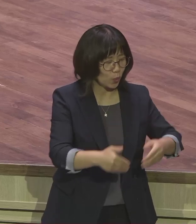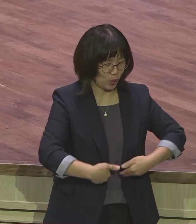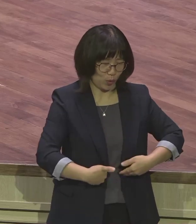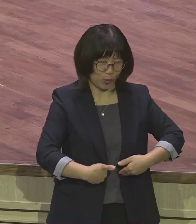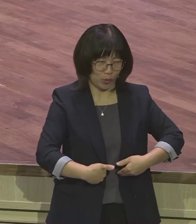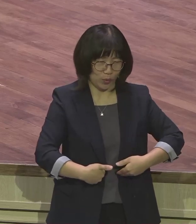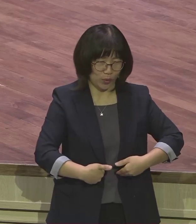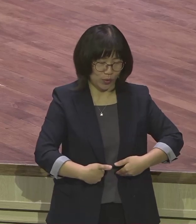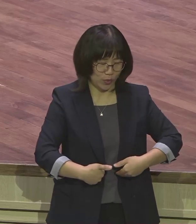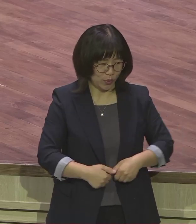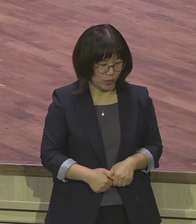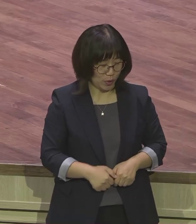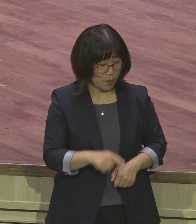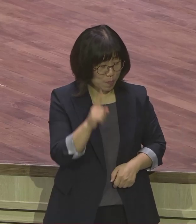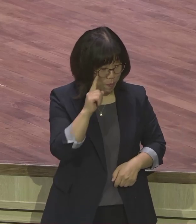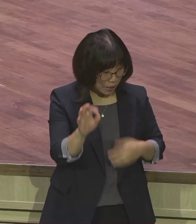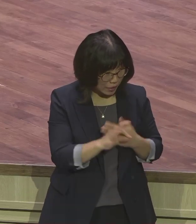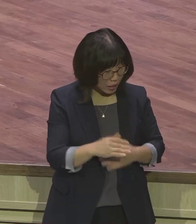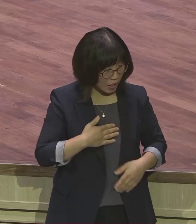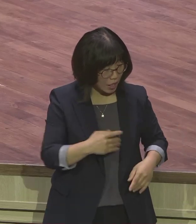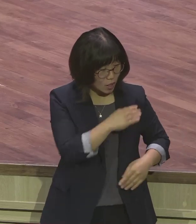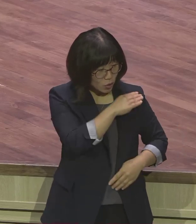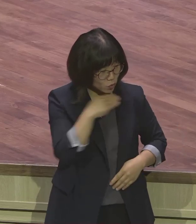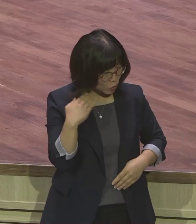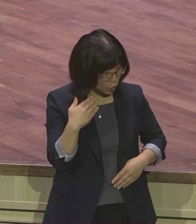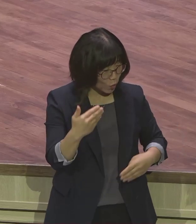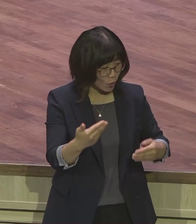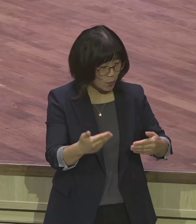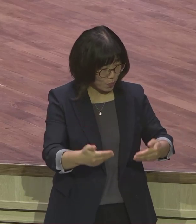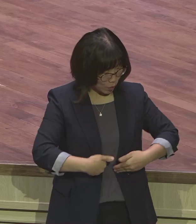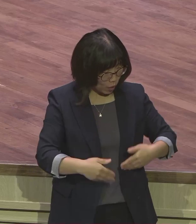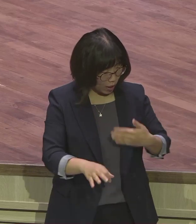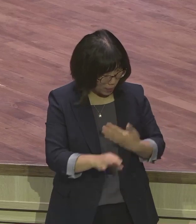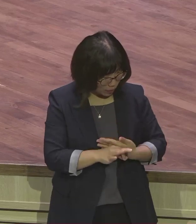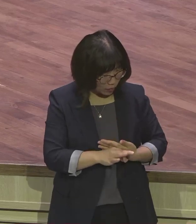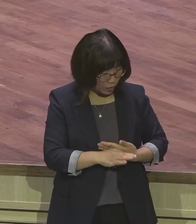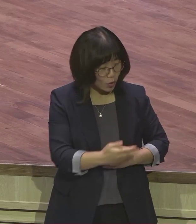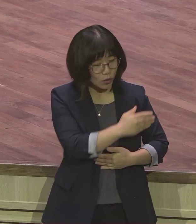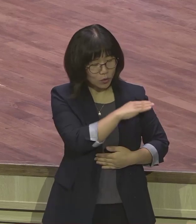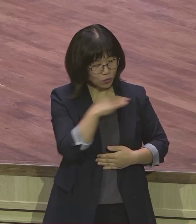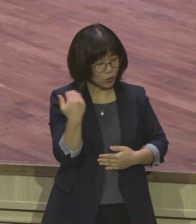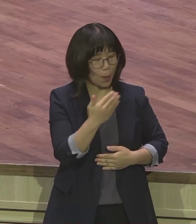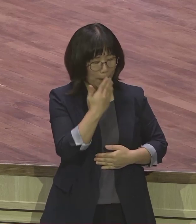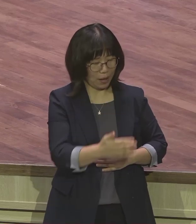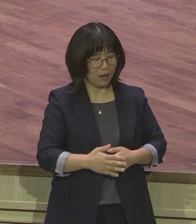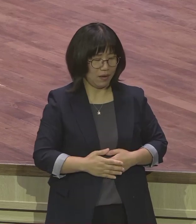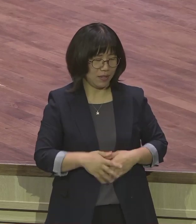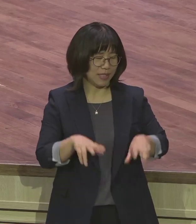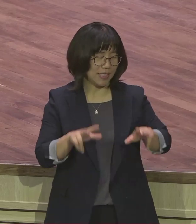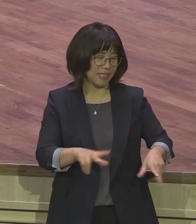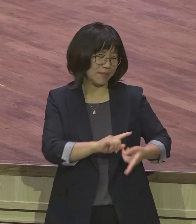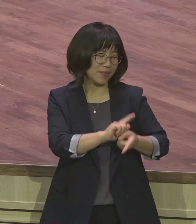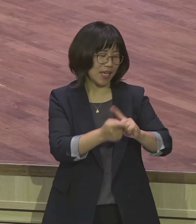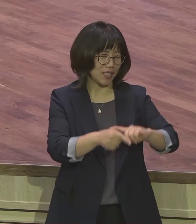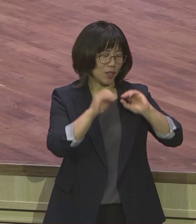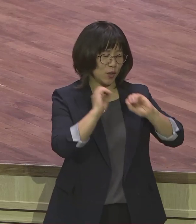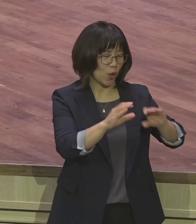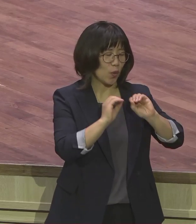믿음을 주시겠지요 지금 나는 전도하기 때문에 전도할 믿음을 가지고 전도합니다